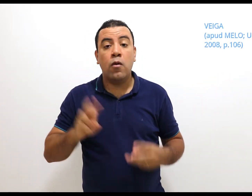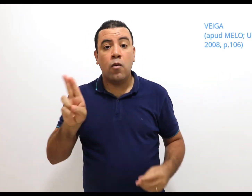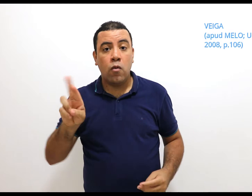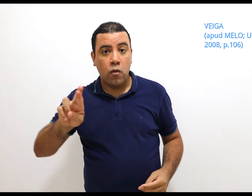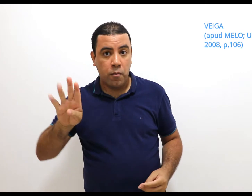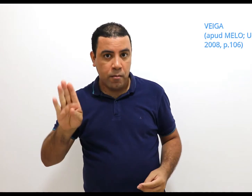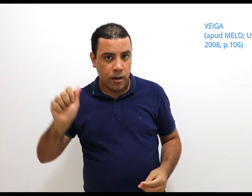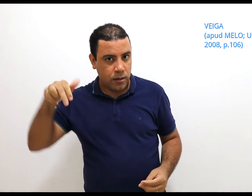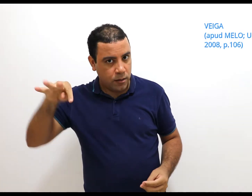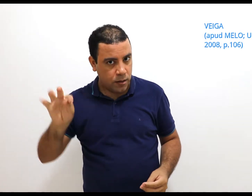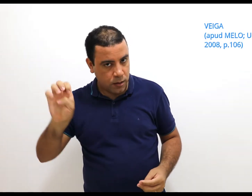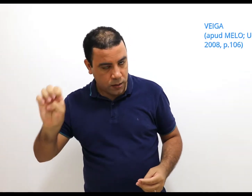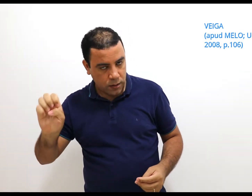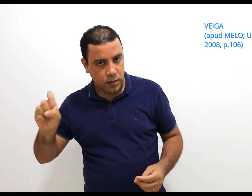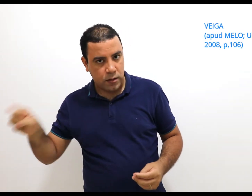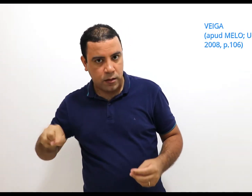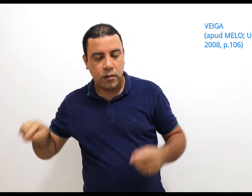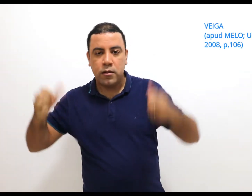sobre esses 4 elementos.